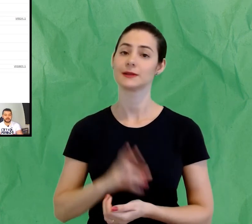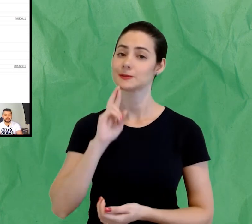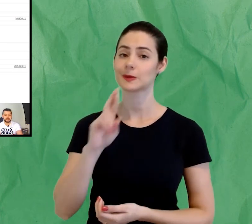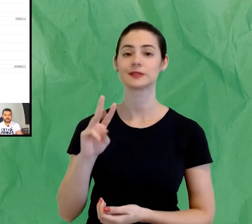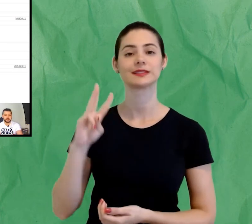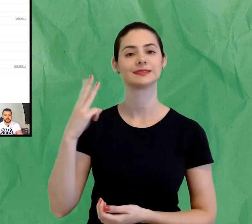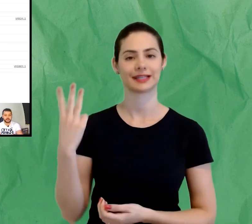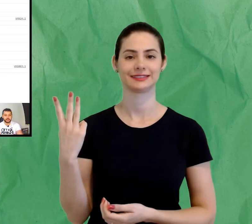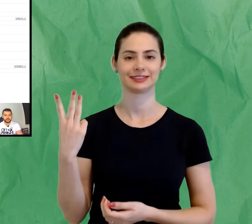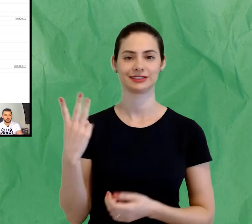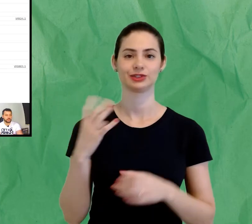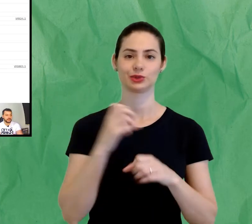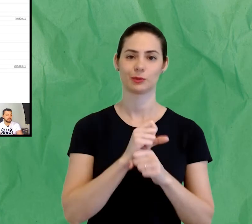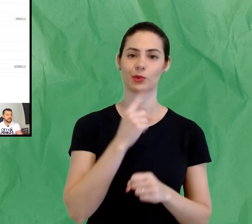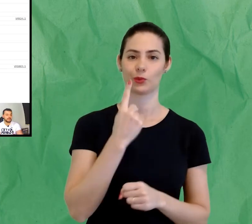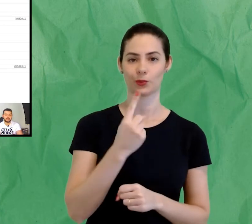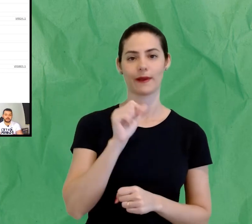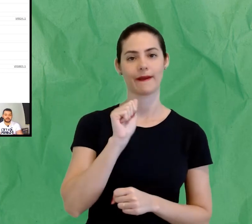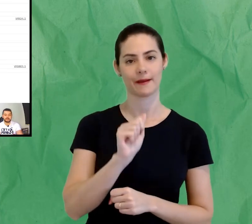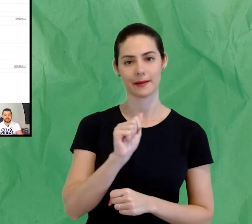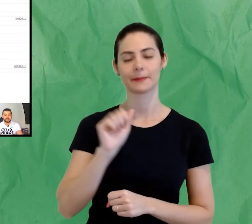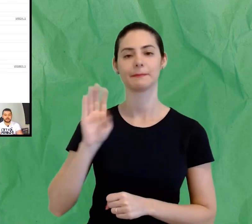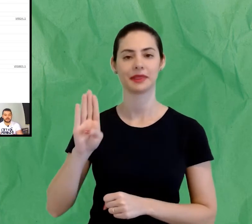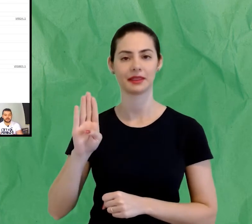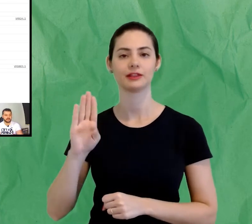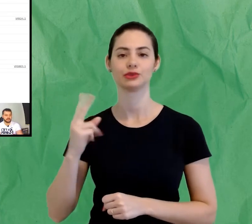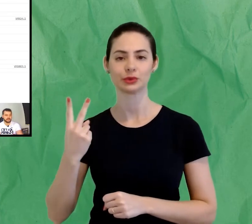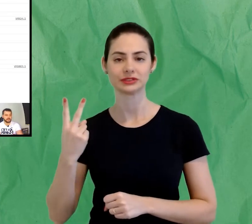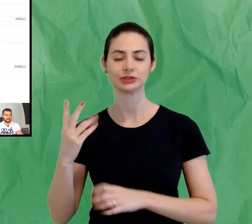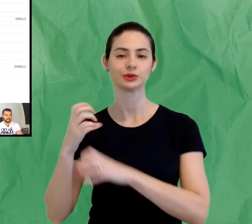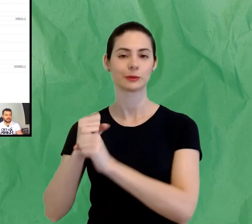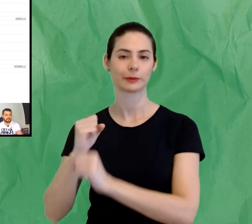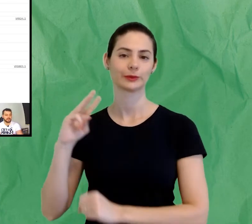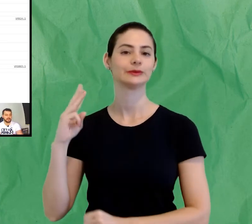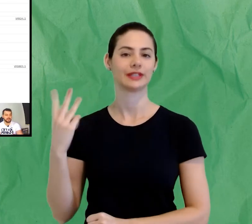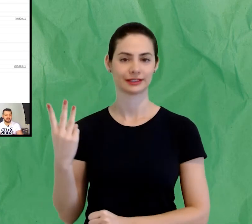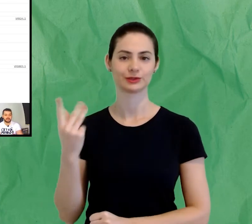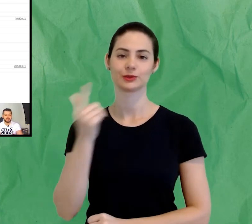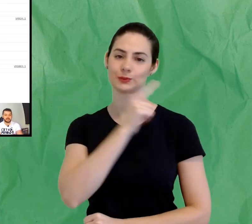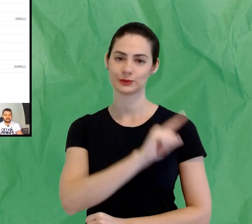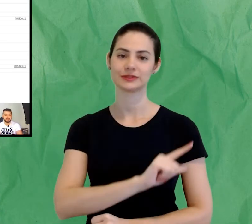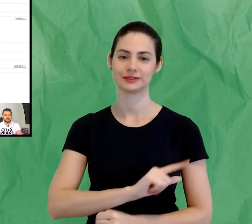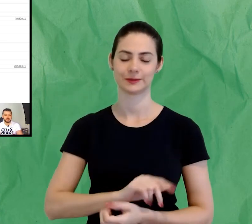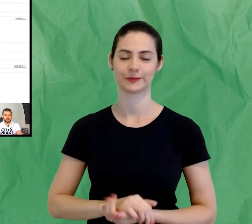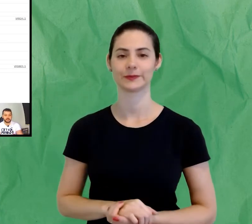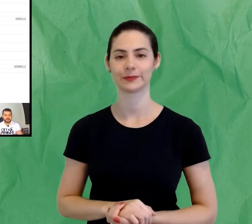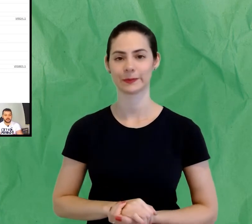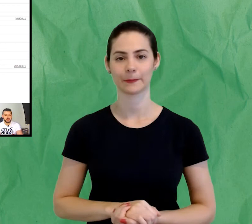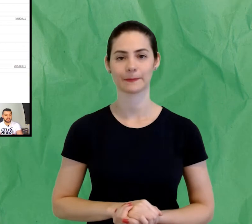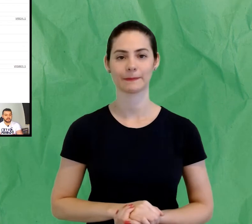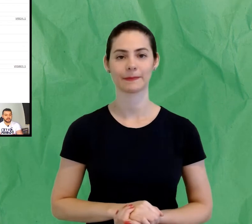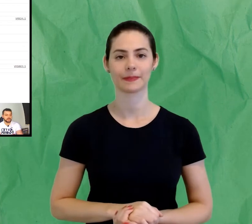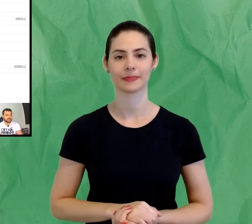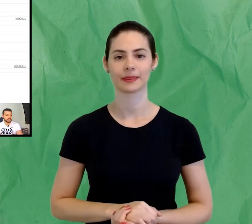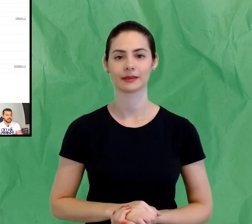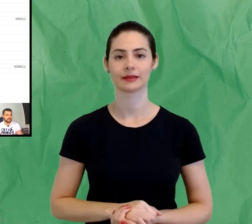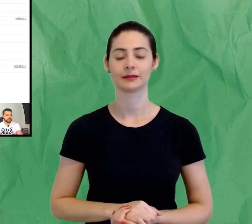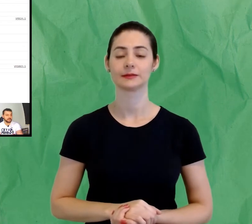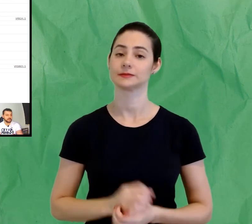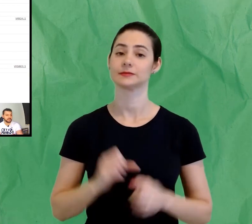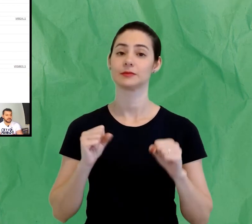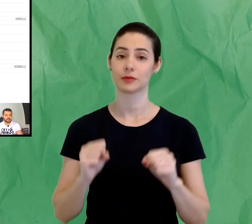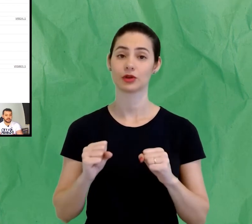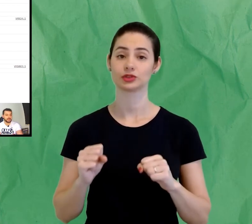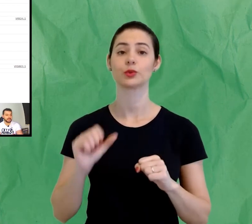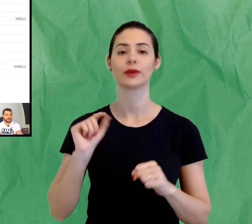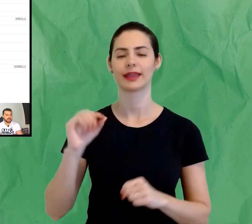3, que ele somou 1 do A com 2 do B. Então o valor 3 está na variável soma. A gente pode usar aqui o comando